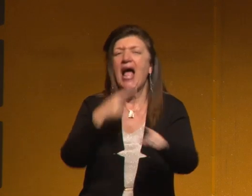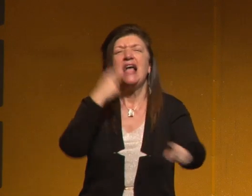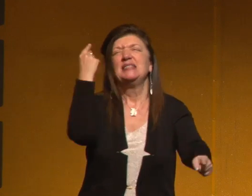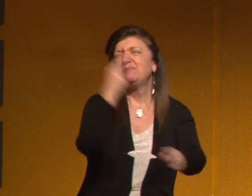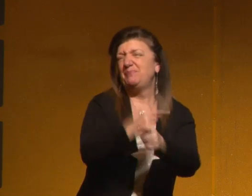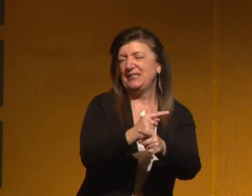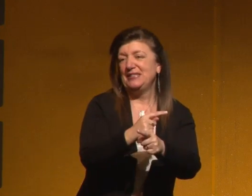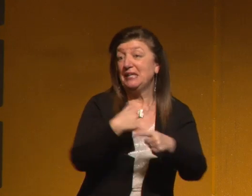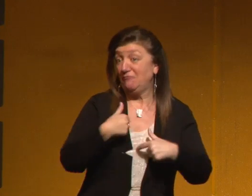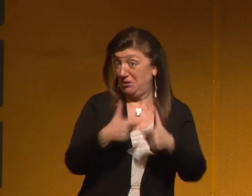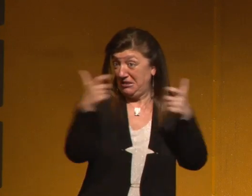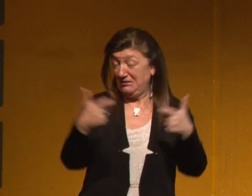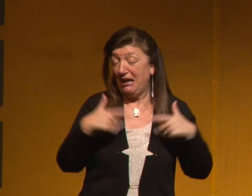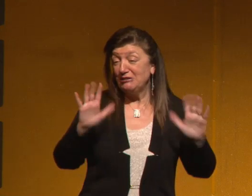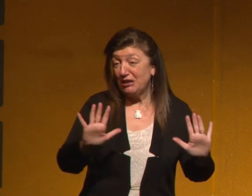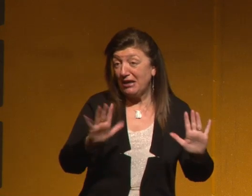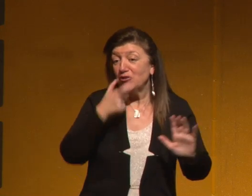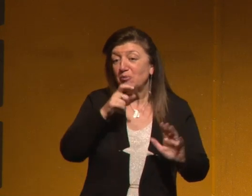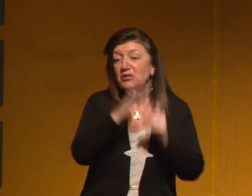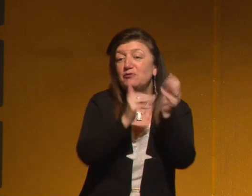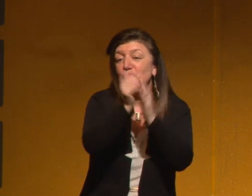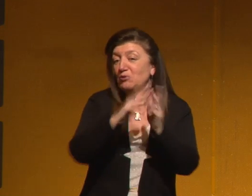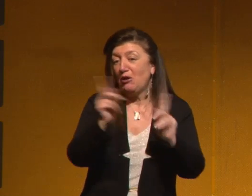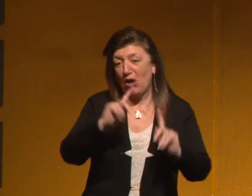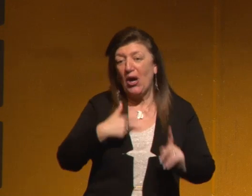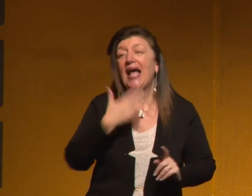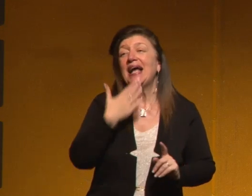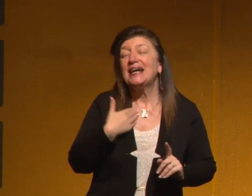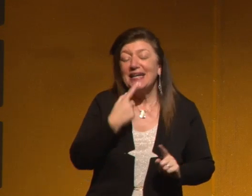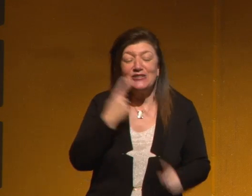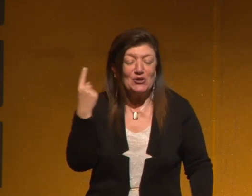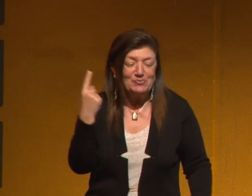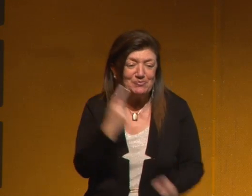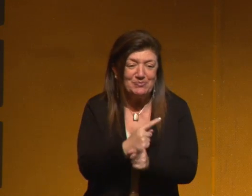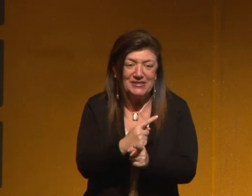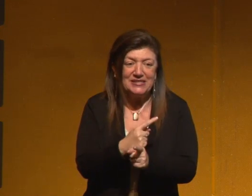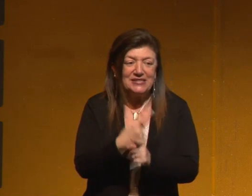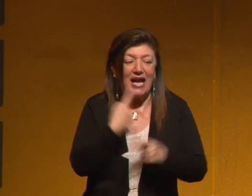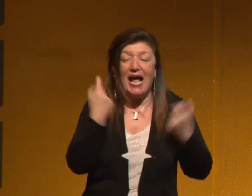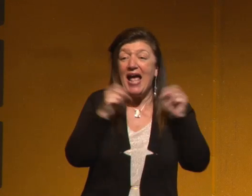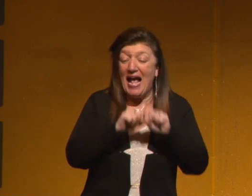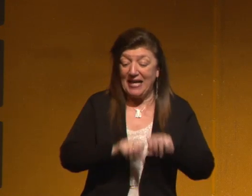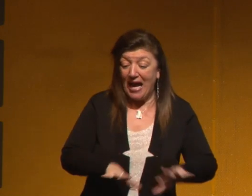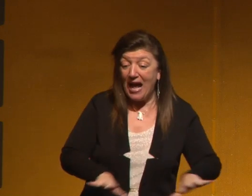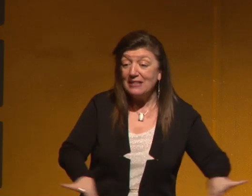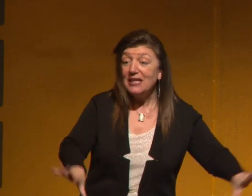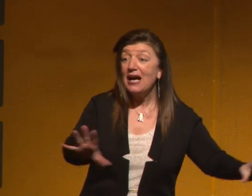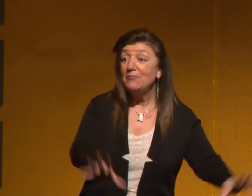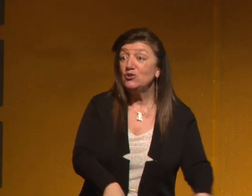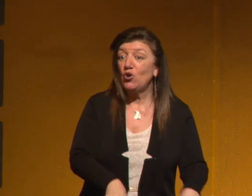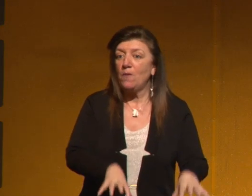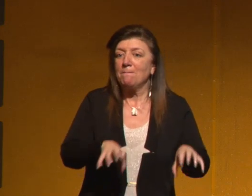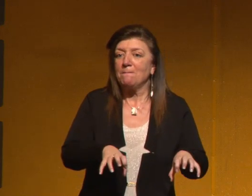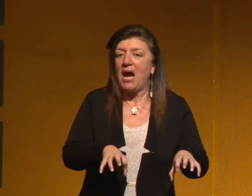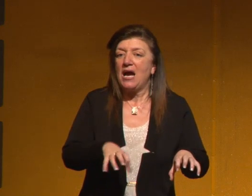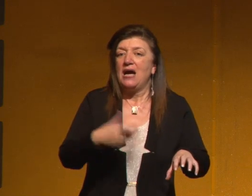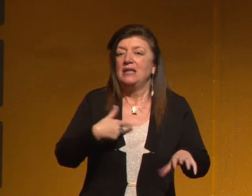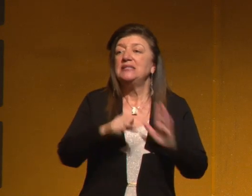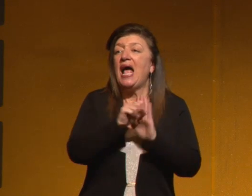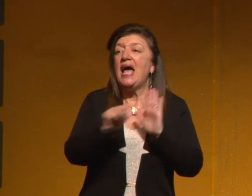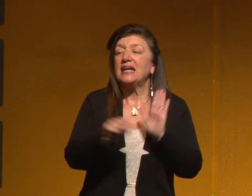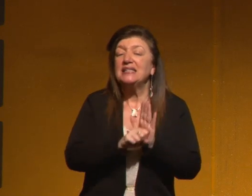ragioni strutturali però credo che questo radicamento identitario del salone del libro di torino